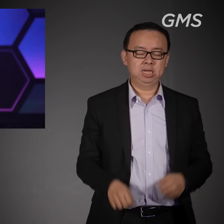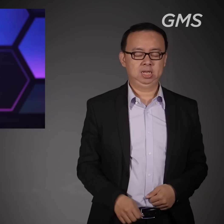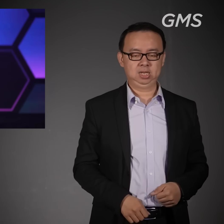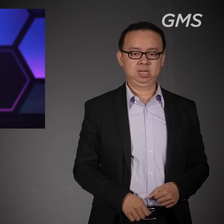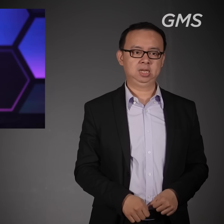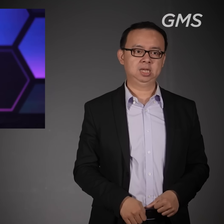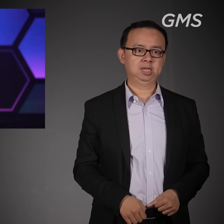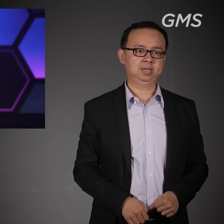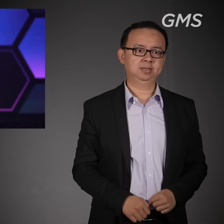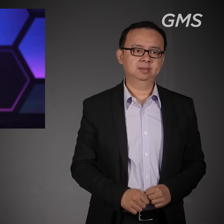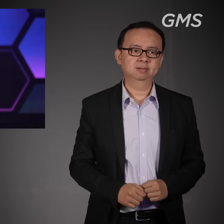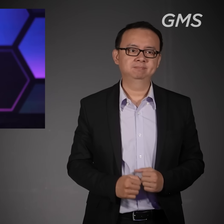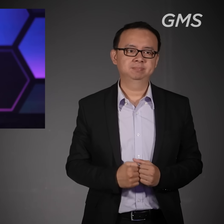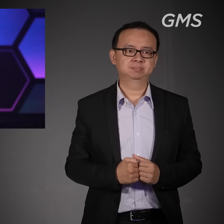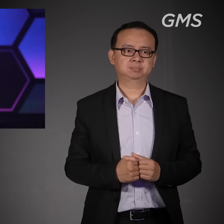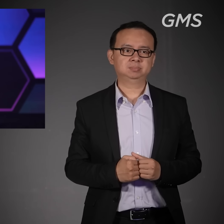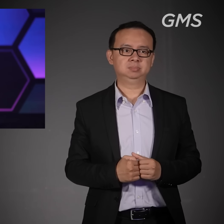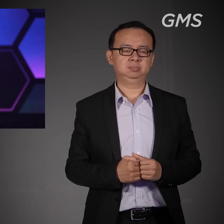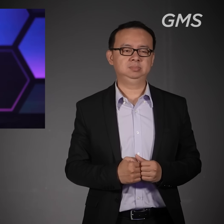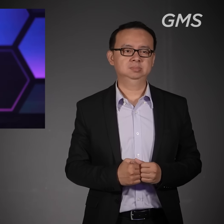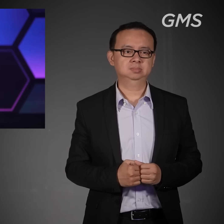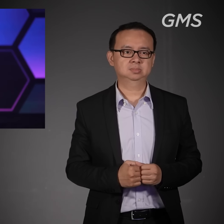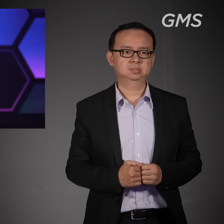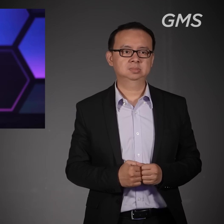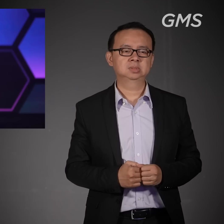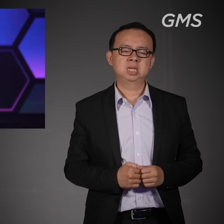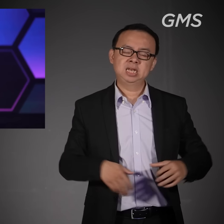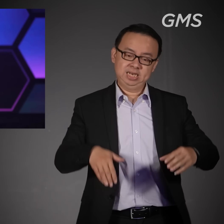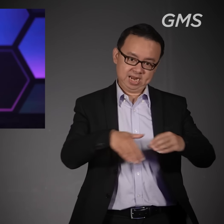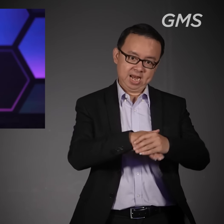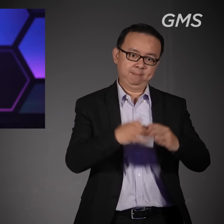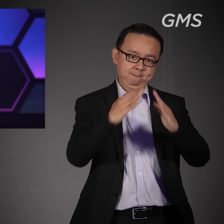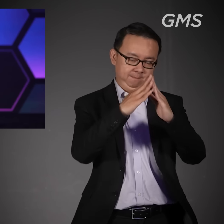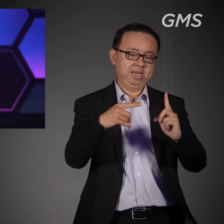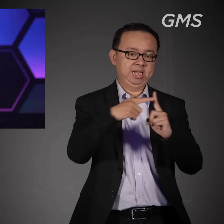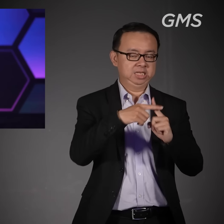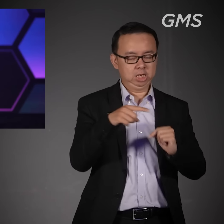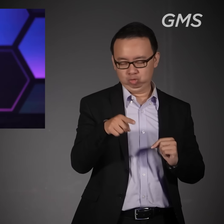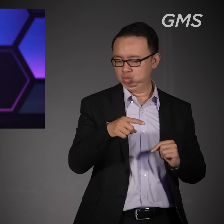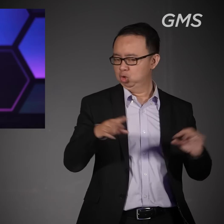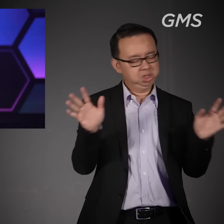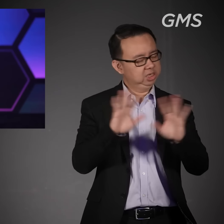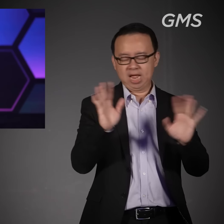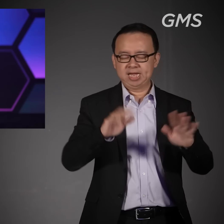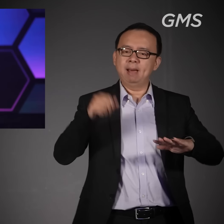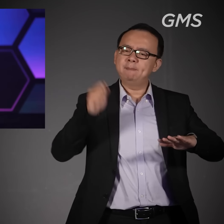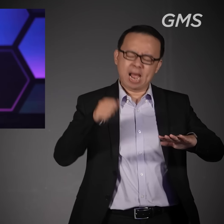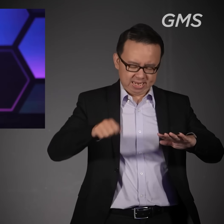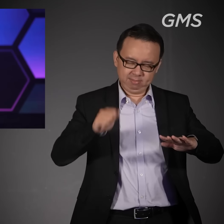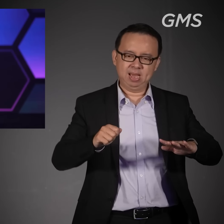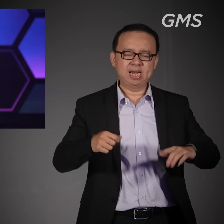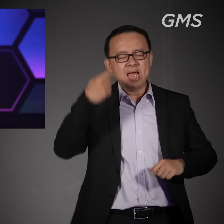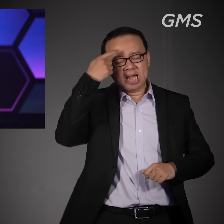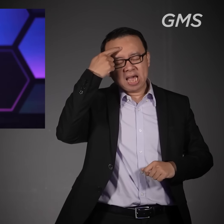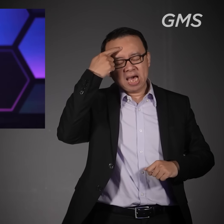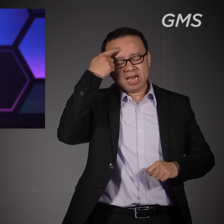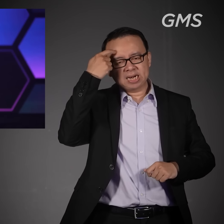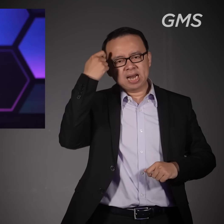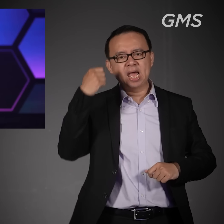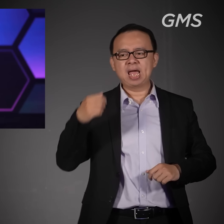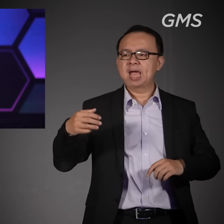Kristus. Makanya di dalam gereja itu tidak ada penghakiman. Karena yang memimpin gereja,